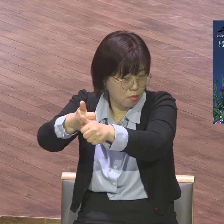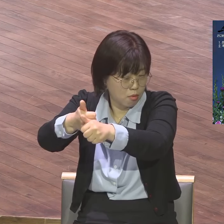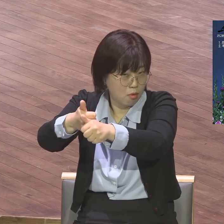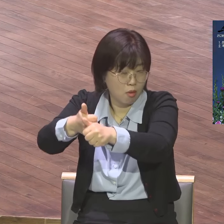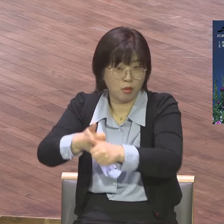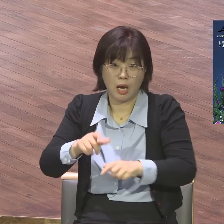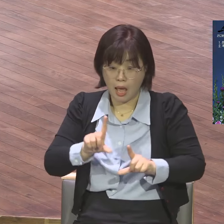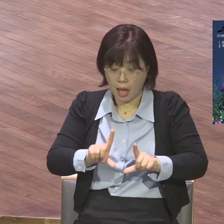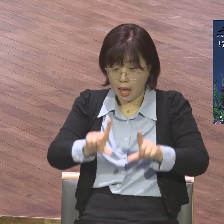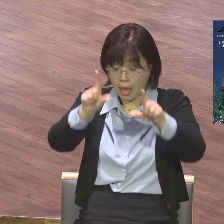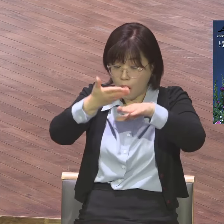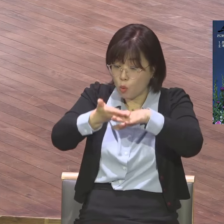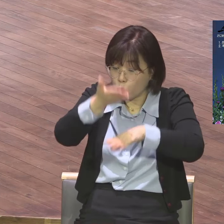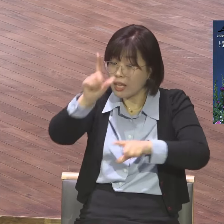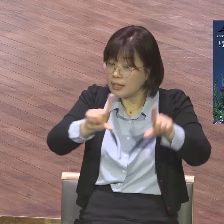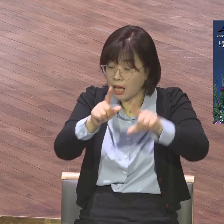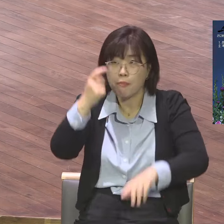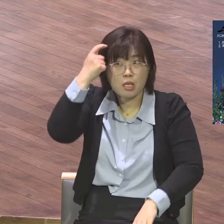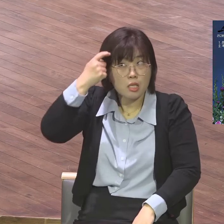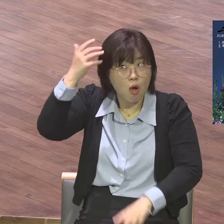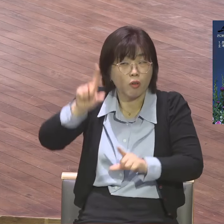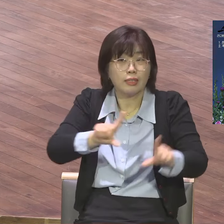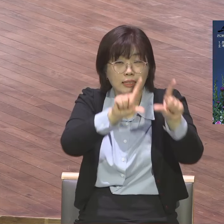계획을 따라가는 삶이 해외의 삶이.